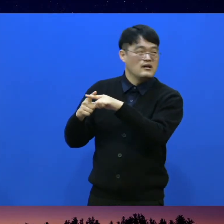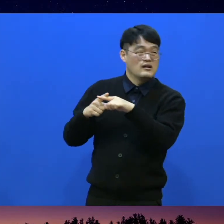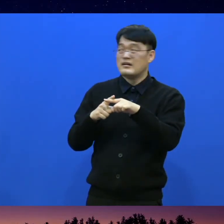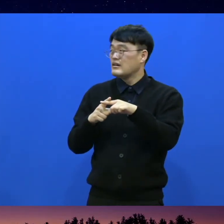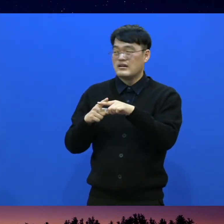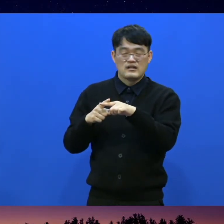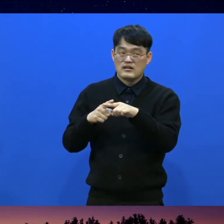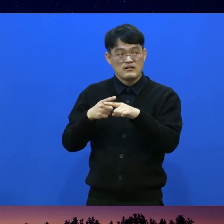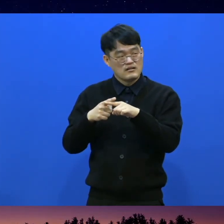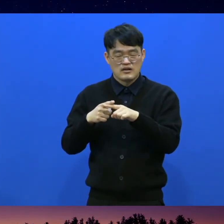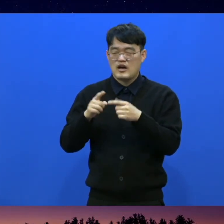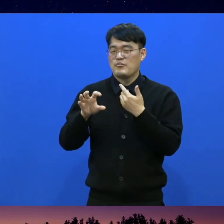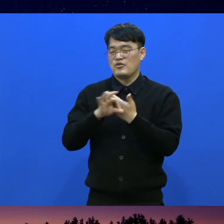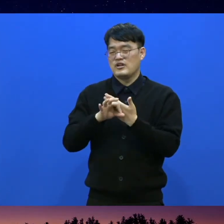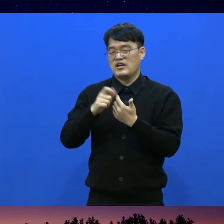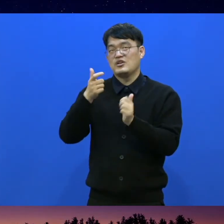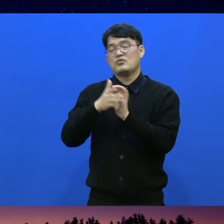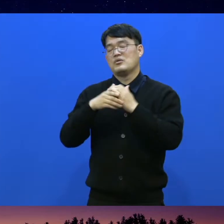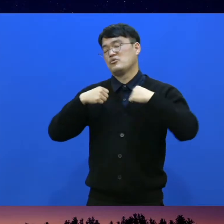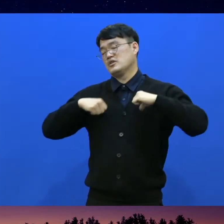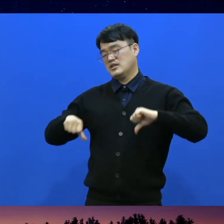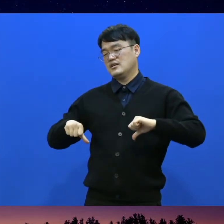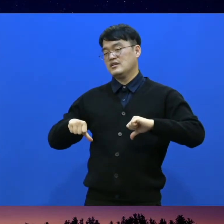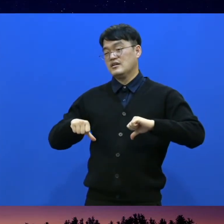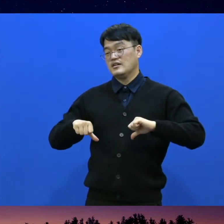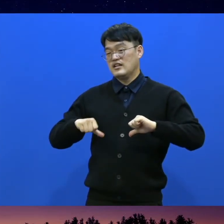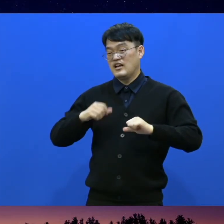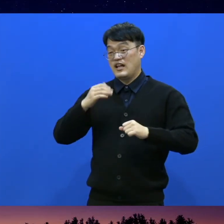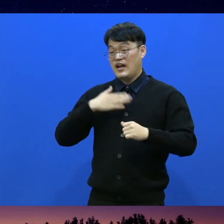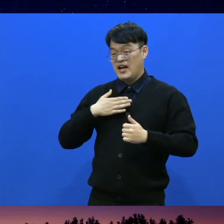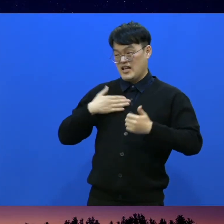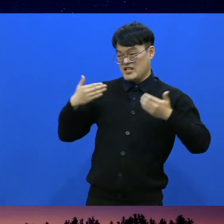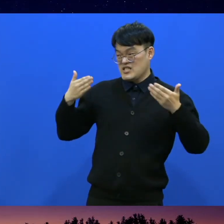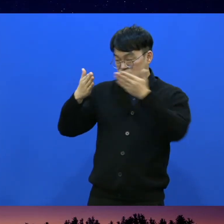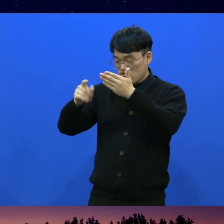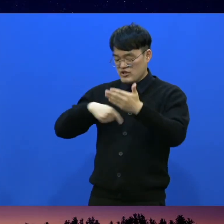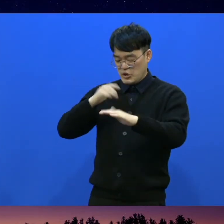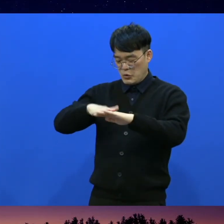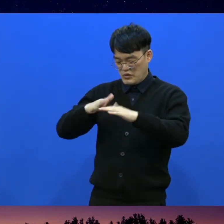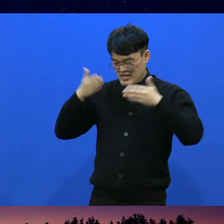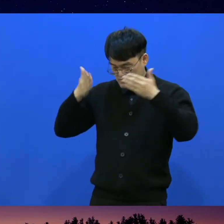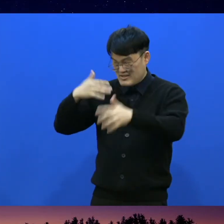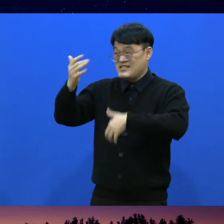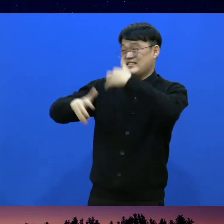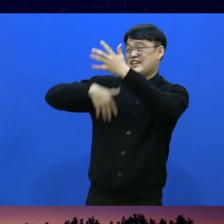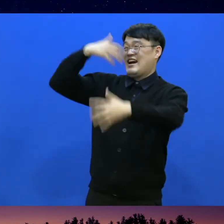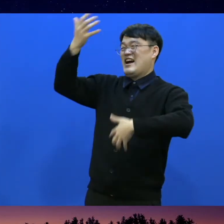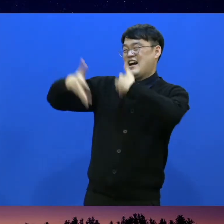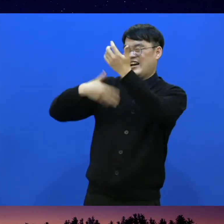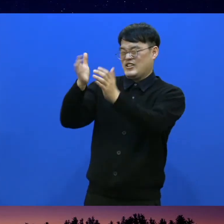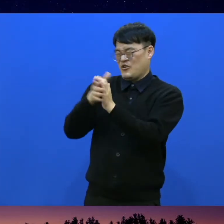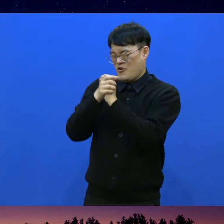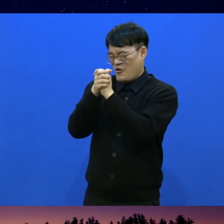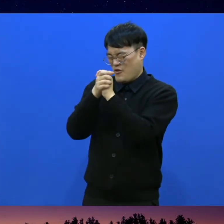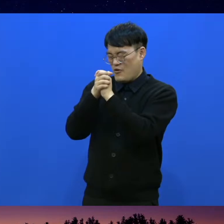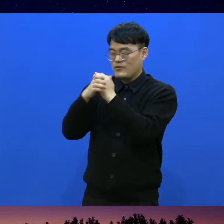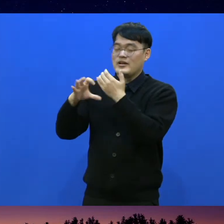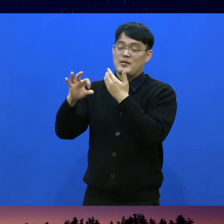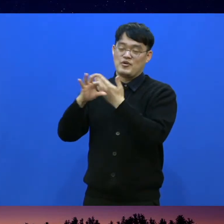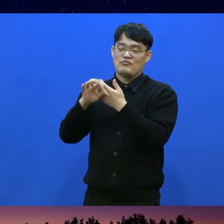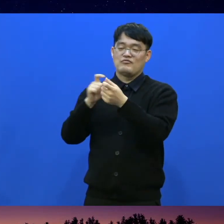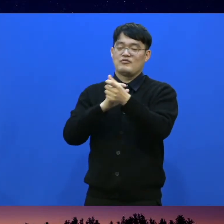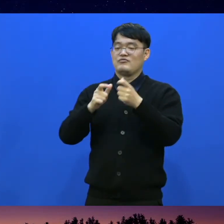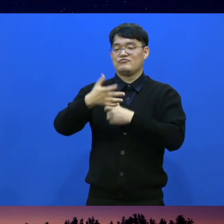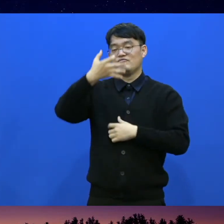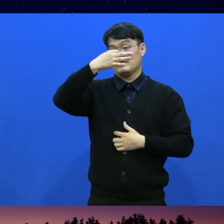소리를 크게 지르면 주변의 소리가 나도 이제 내 소리가 들립니다. 그래서 내 소리가 들리면서 기도를